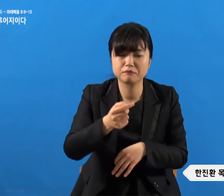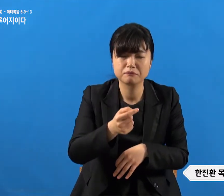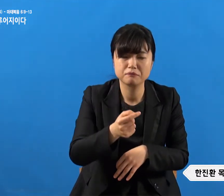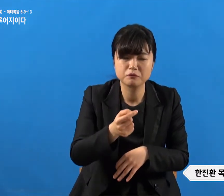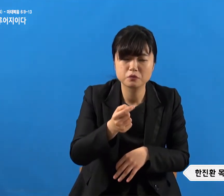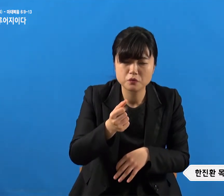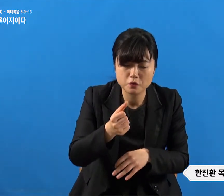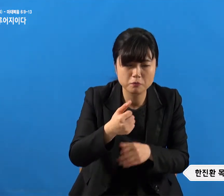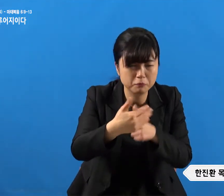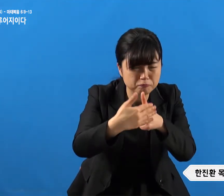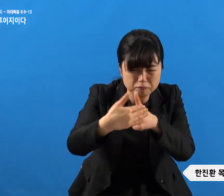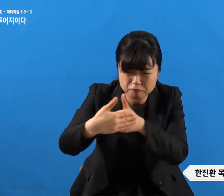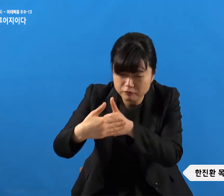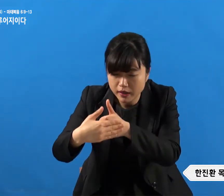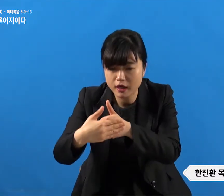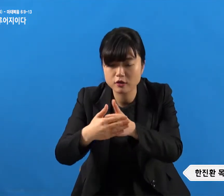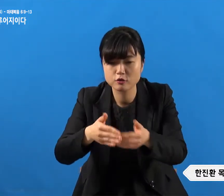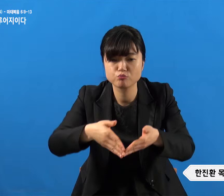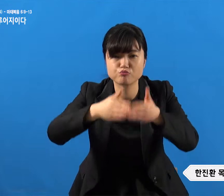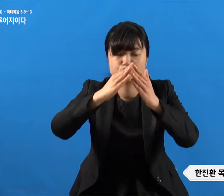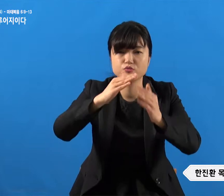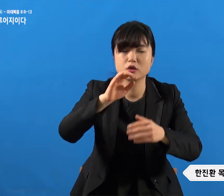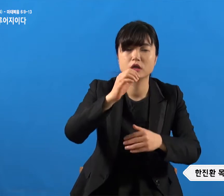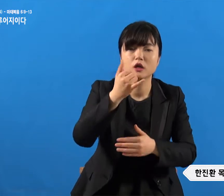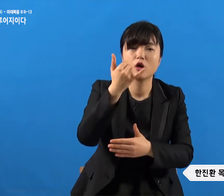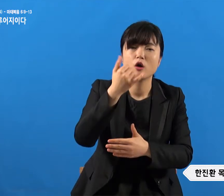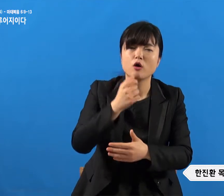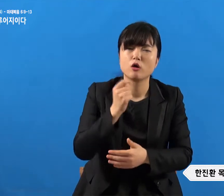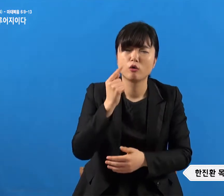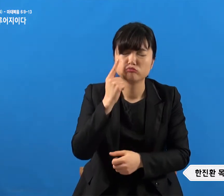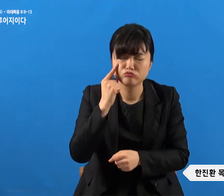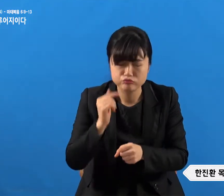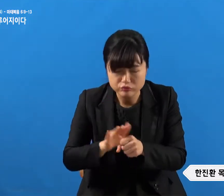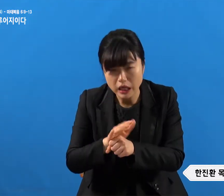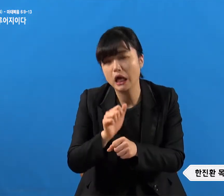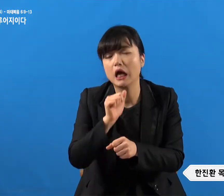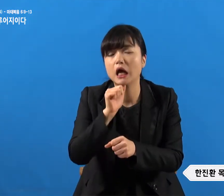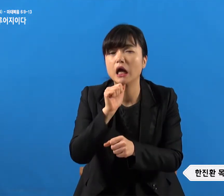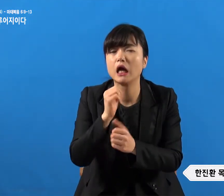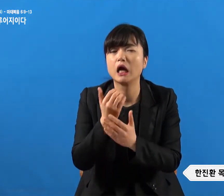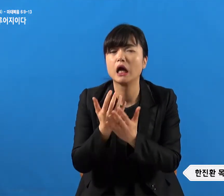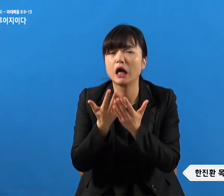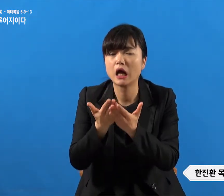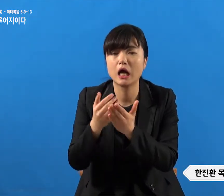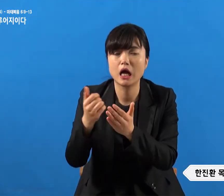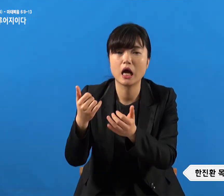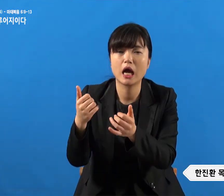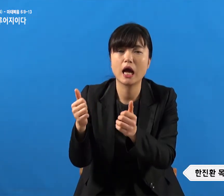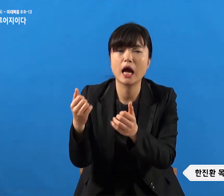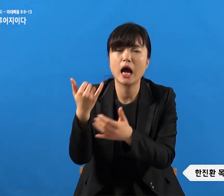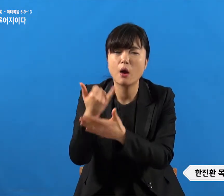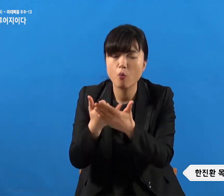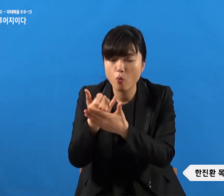얻은 재원으로 푸어 칠드런스 하우스, 불쌍한 아이들의 집을 개설을 했습니다.